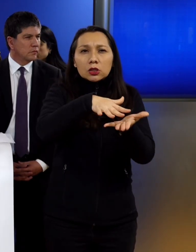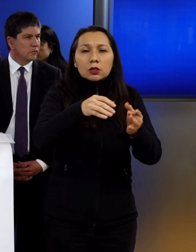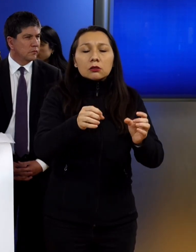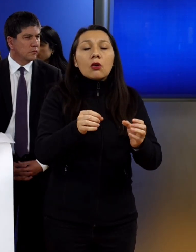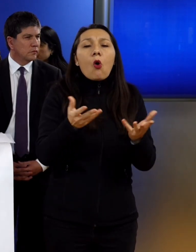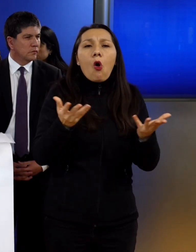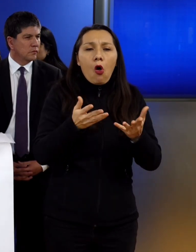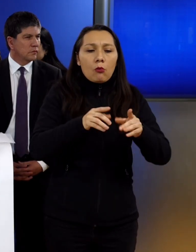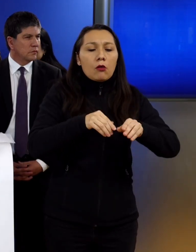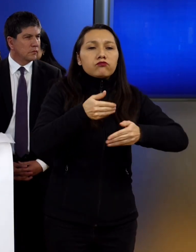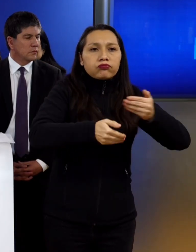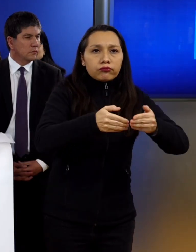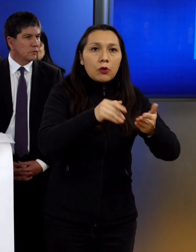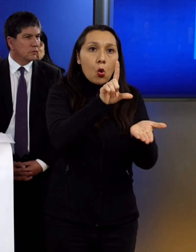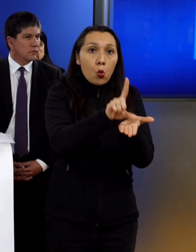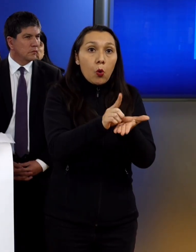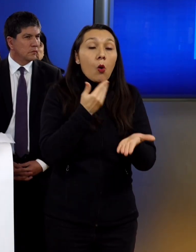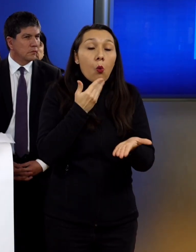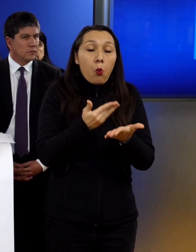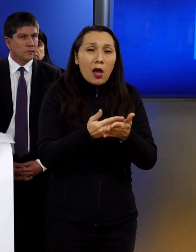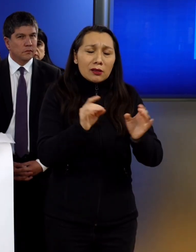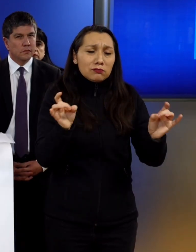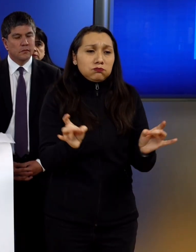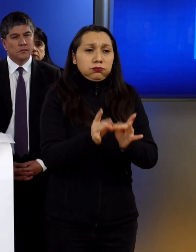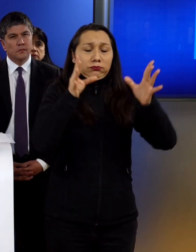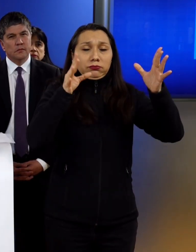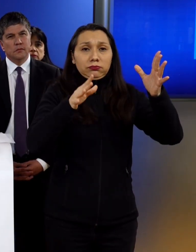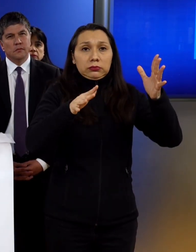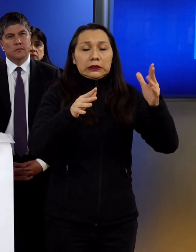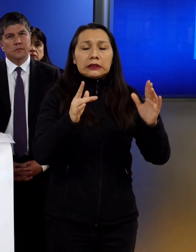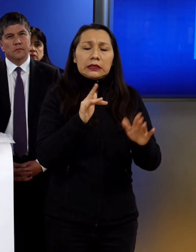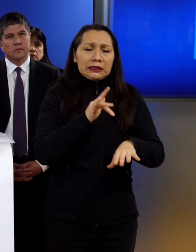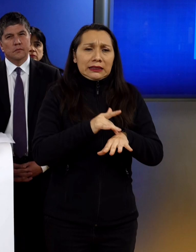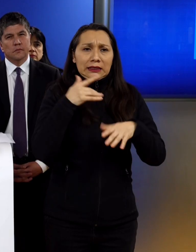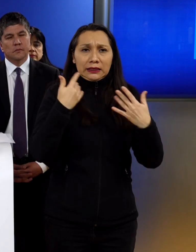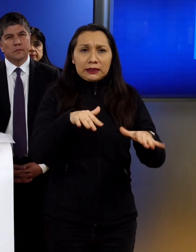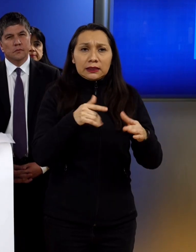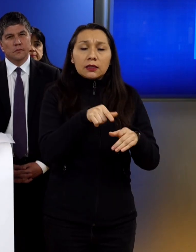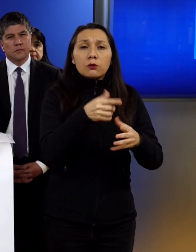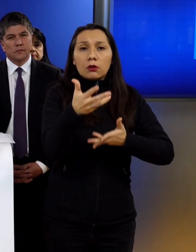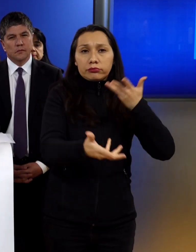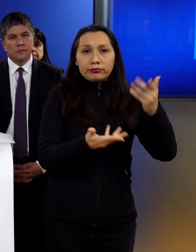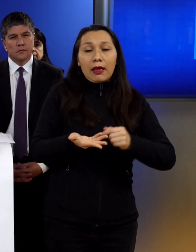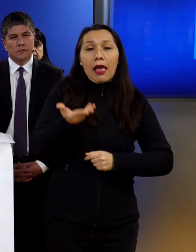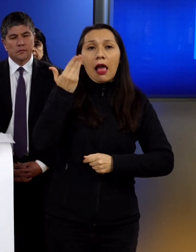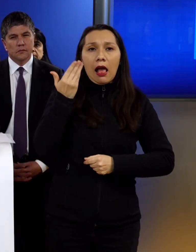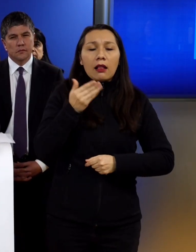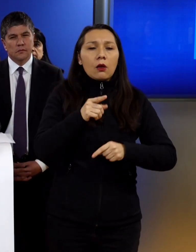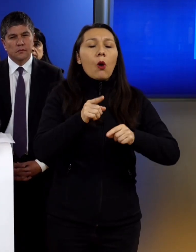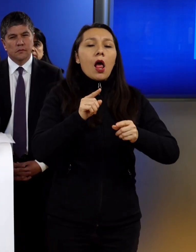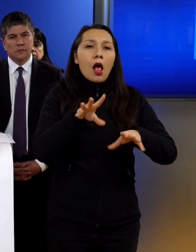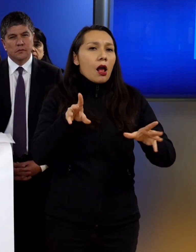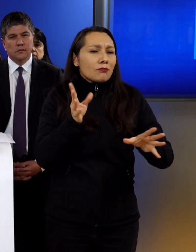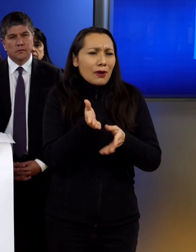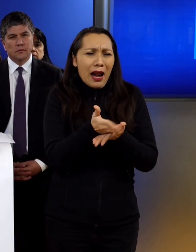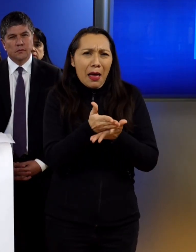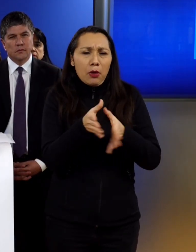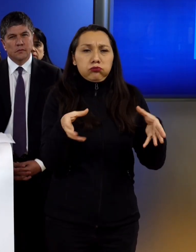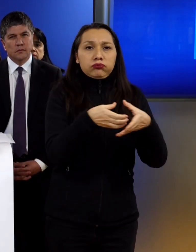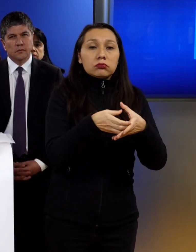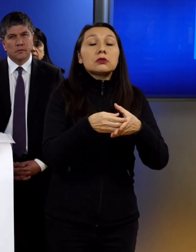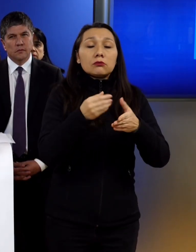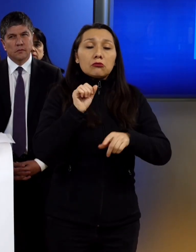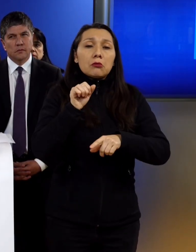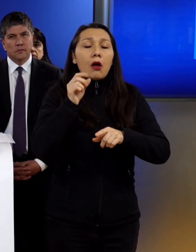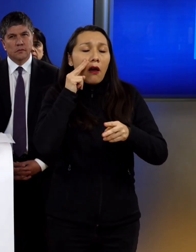forma de operar en el terreno cuando se enfrenta un evento crítico como fue el incendio en esa oportunidad. Se abordó esta